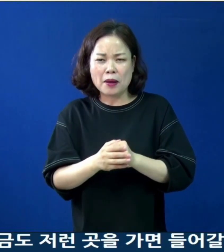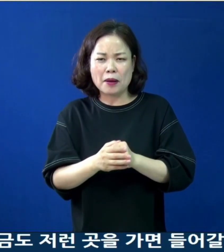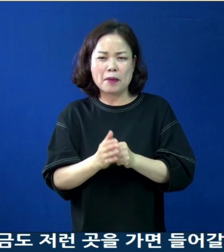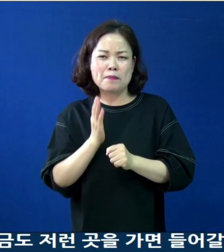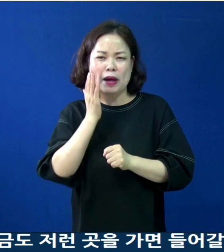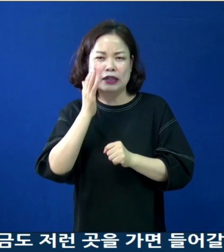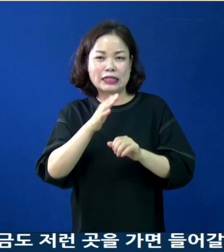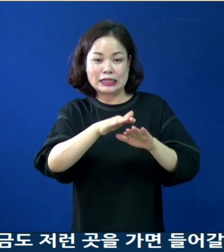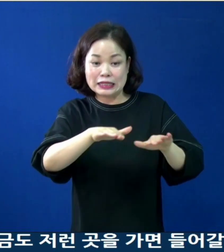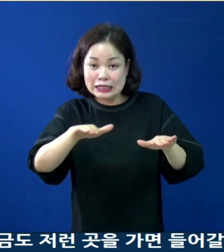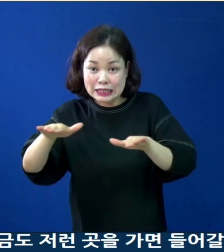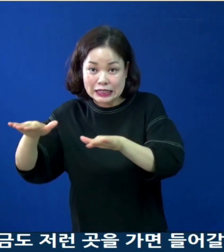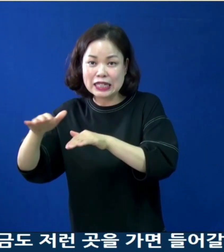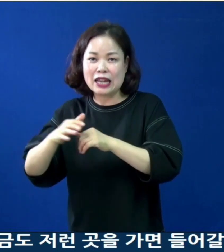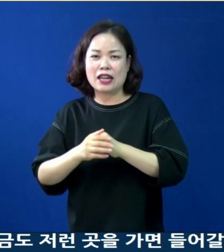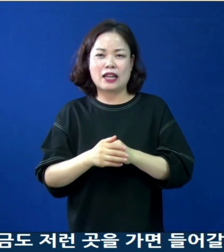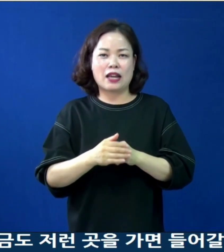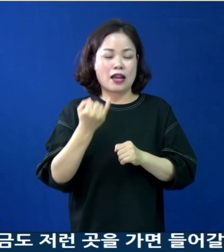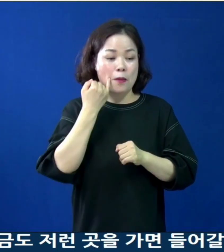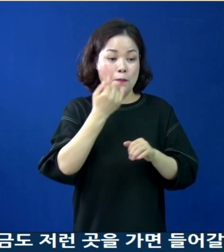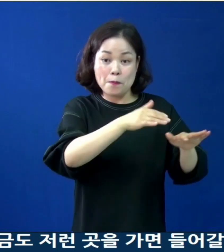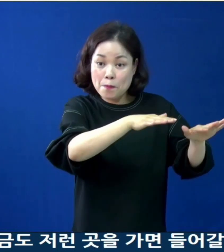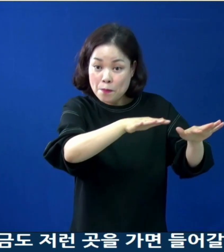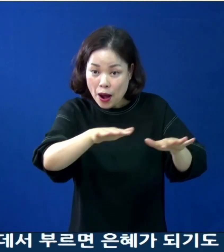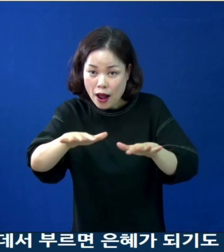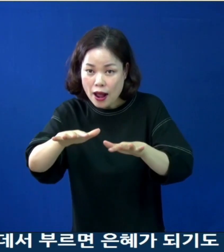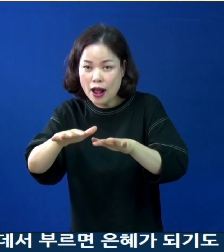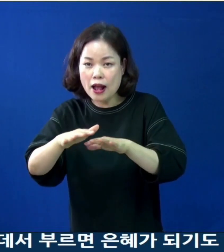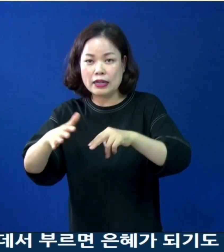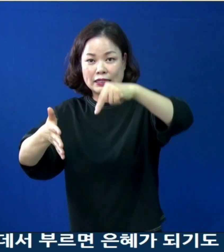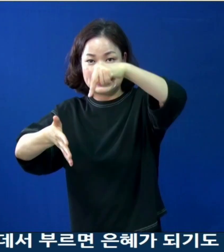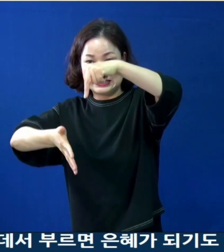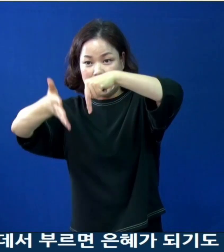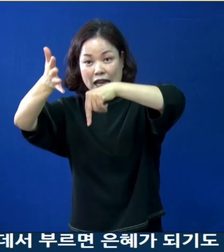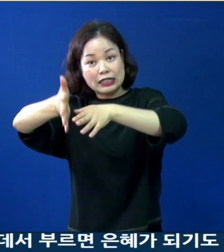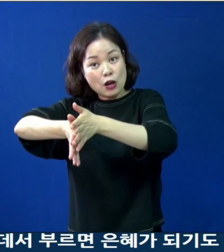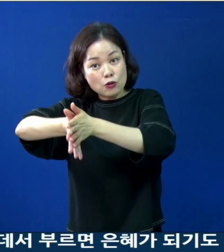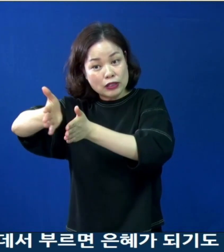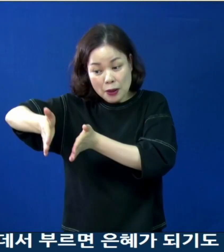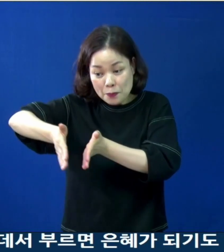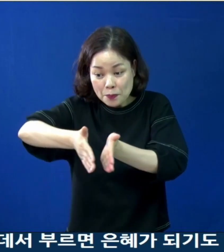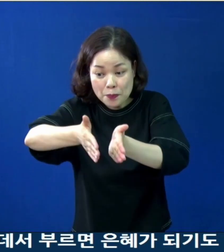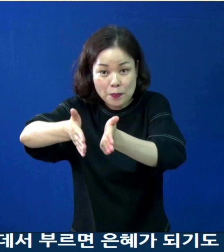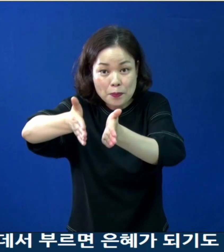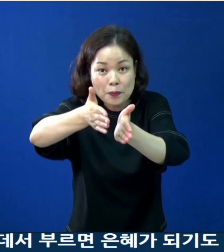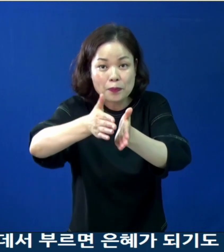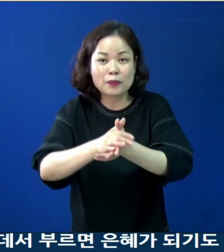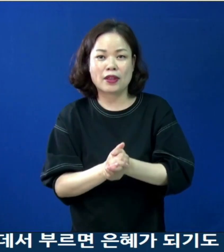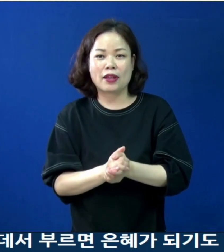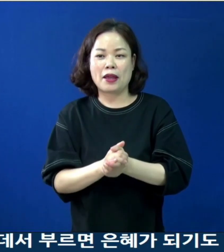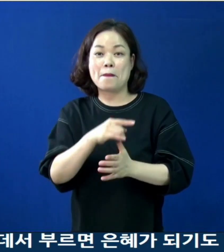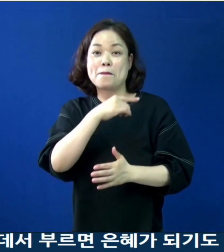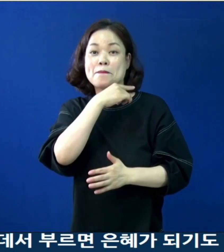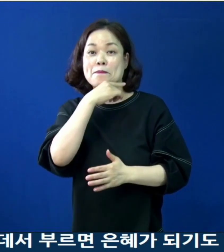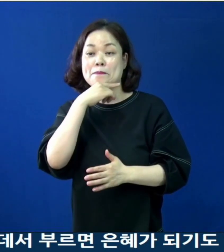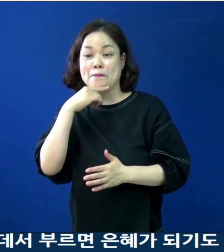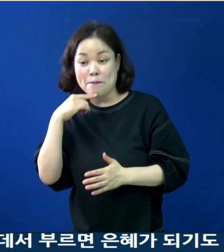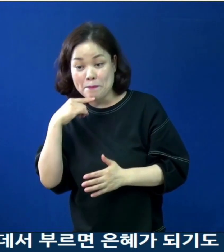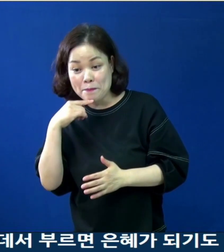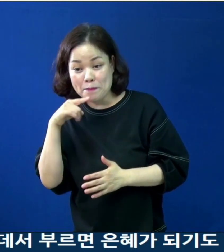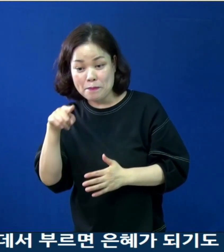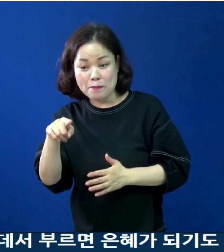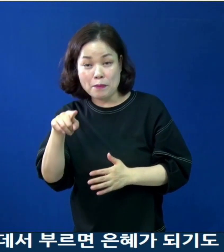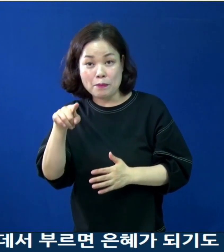그 지중해입니다. 지중해 해안을 끼고 데살로니가 이렇게 쭉 길이 있는데 그 빨간 땡 표시